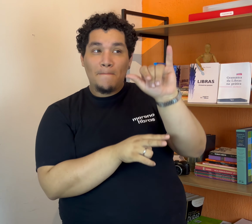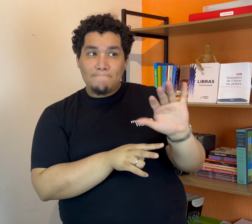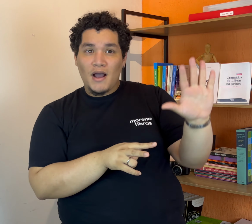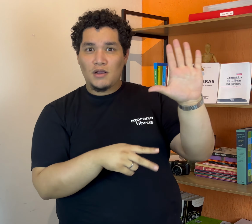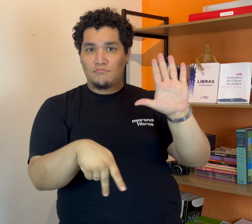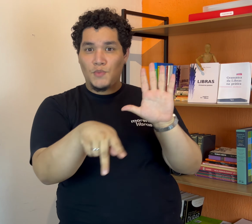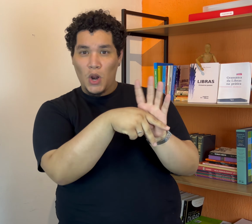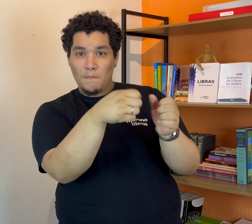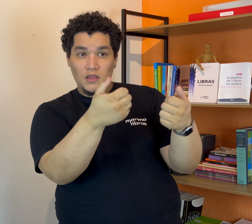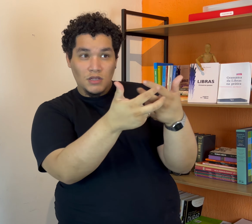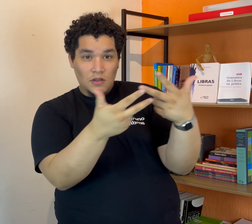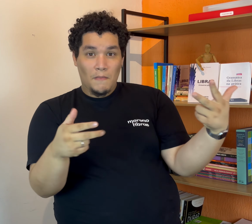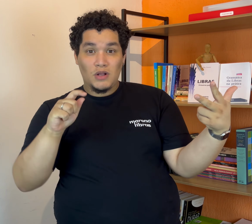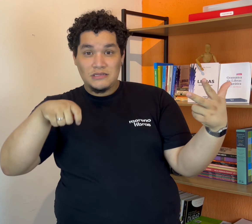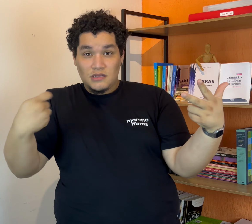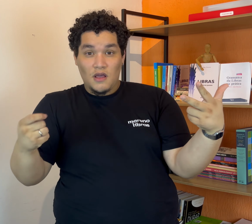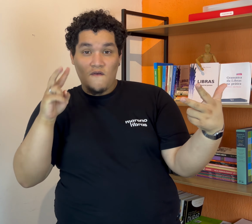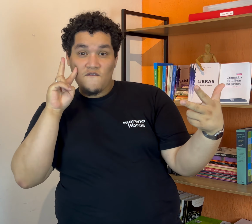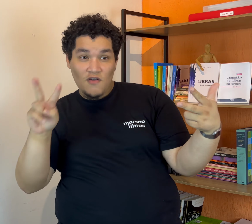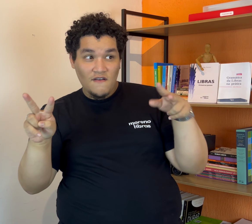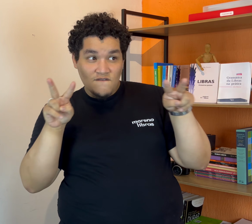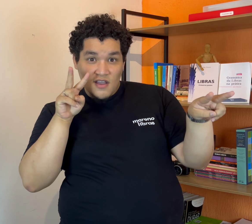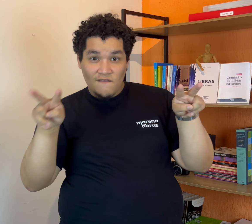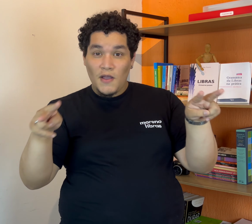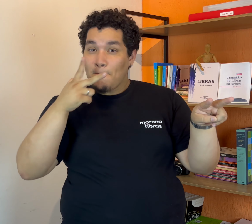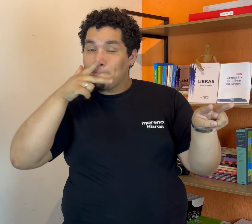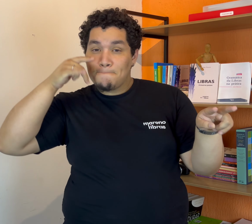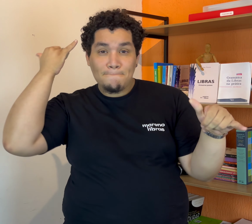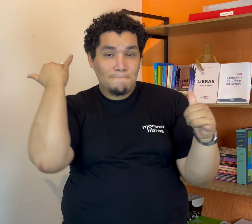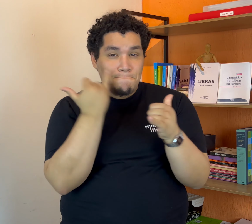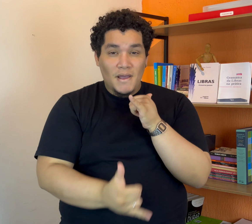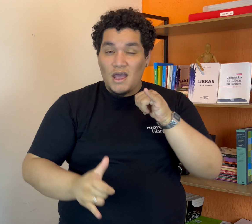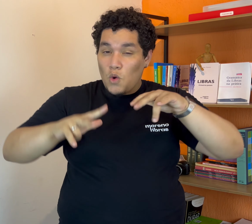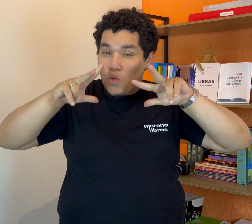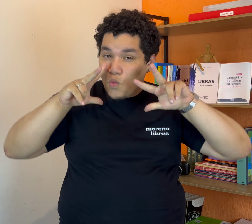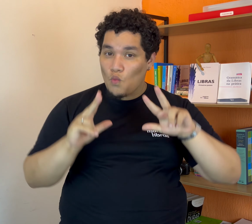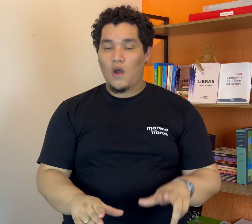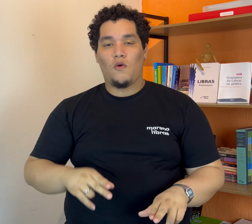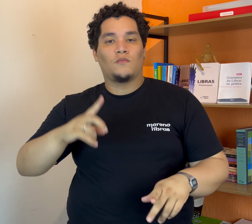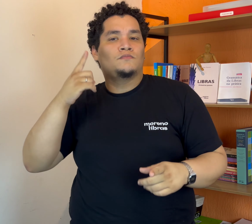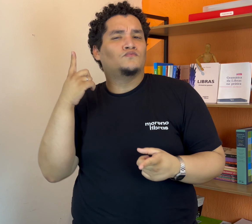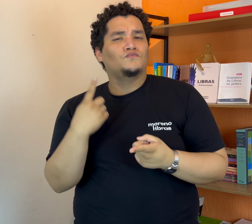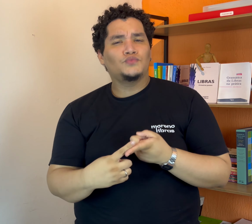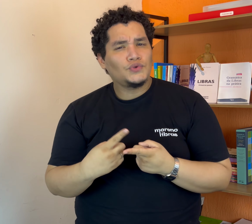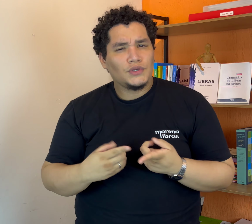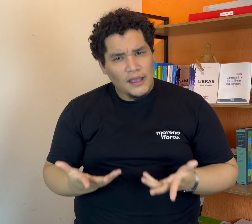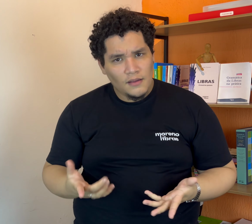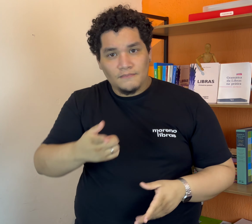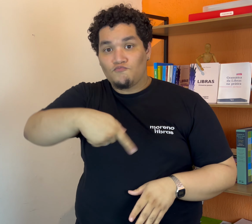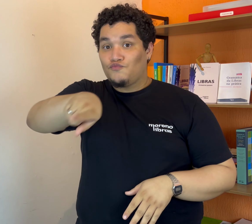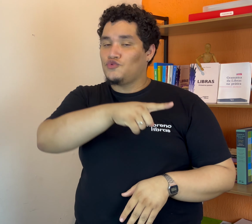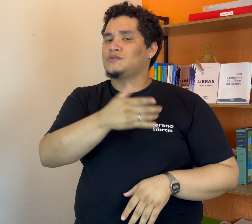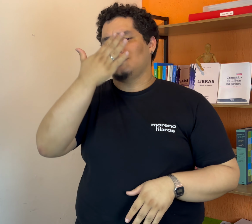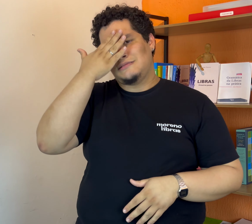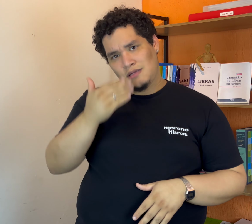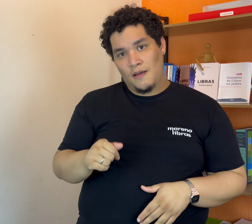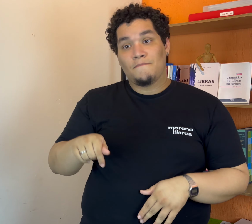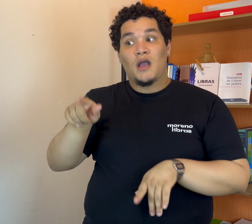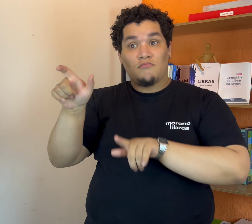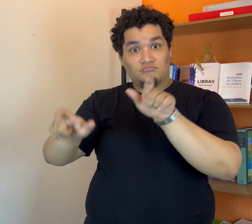com aquilo que eles representam. Ou seja, a gente observa a coisa, o meio de transporte, e o sinal relacionado a ele tem uma semelhança muito